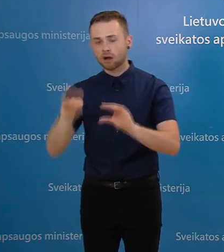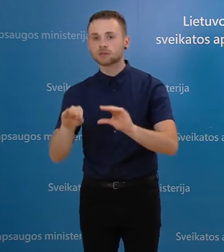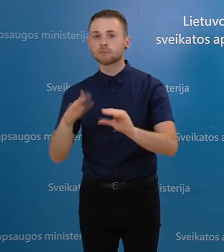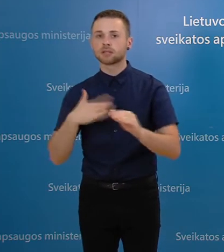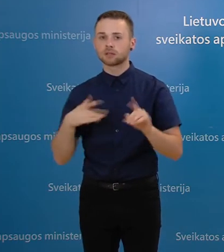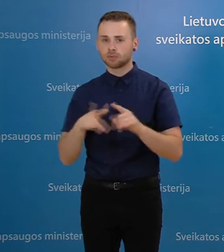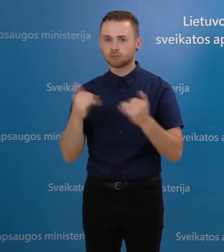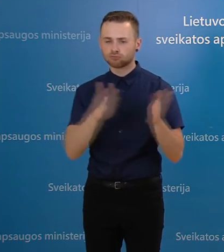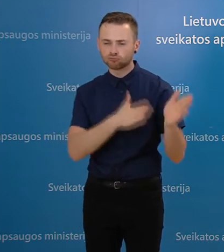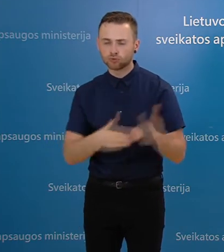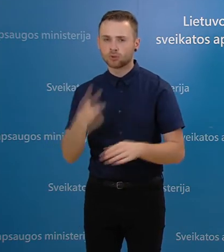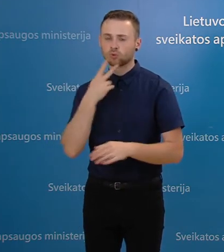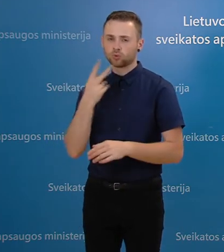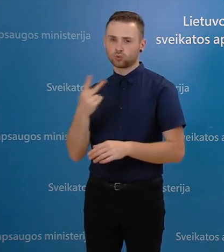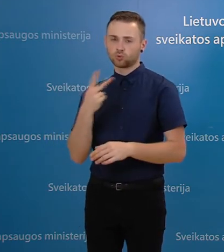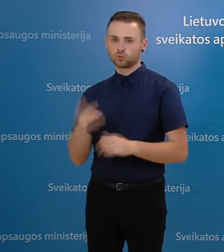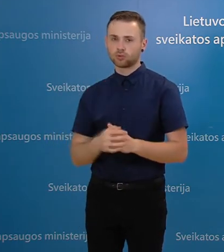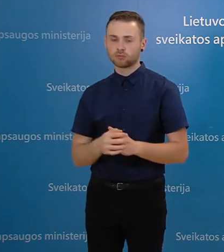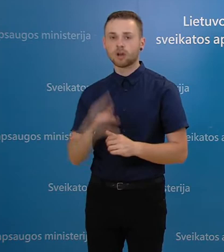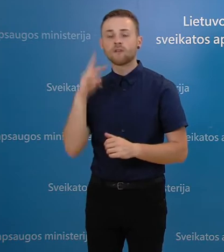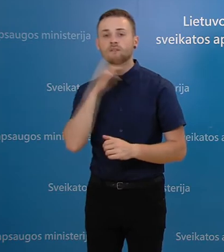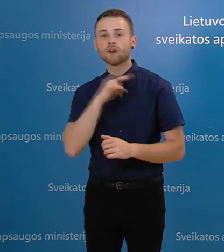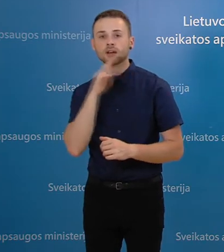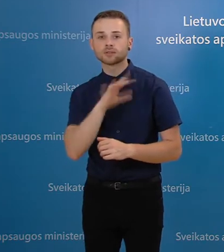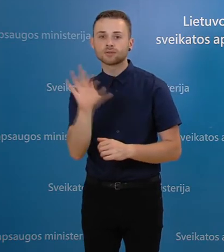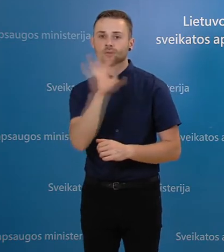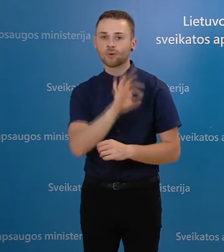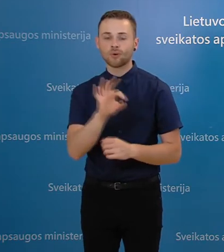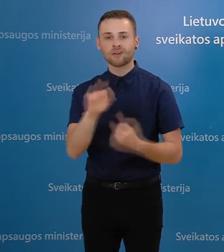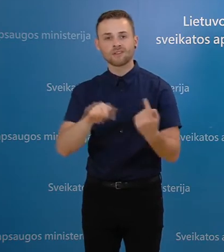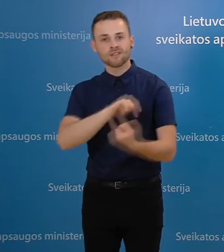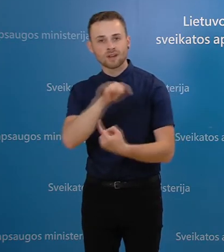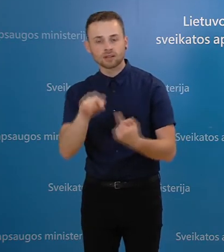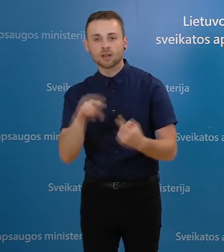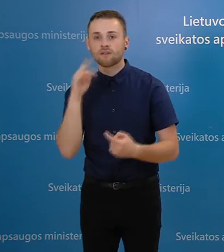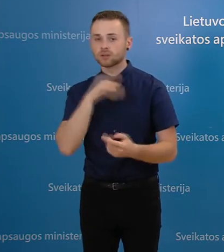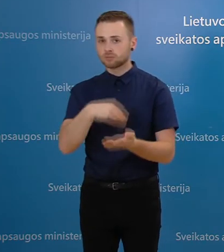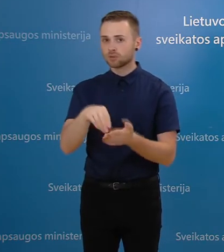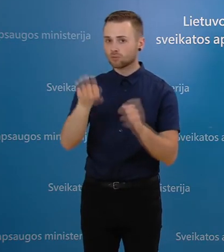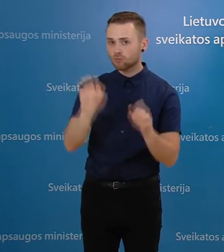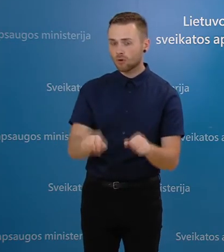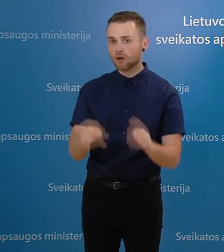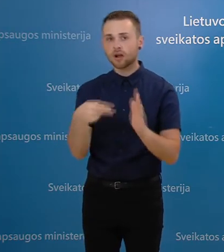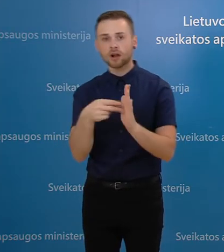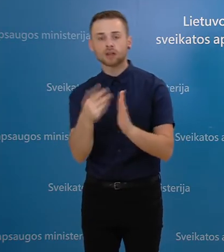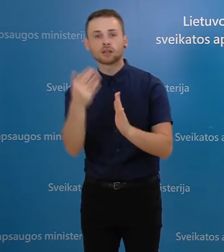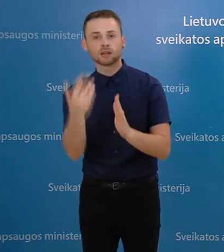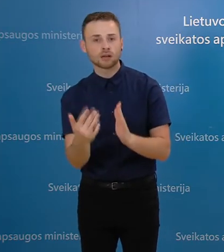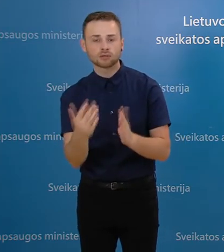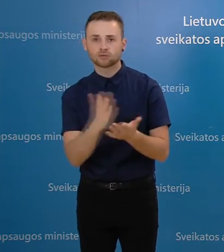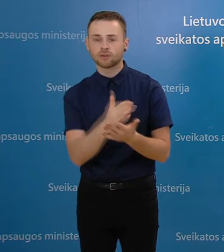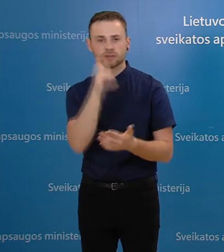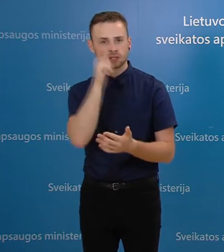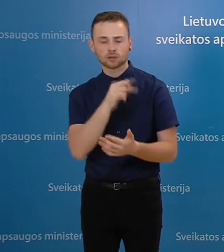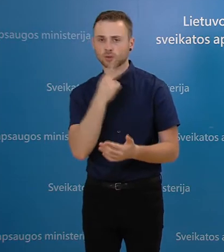stebim, kas vyksta vaistų rinkoje ir koks yra vaistų prieinamumas ir tikrai nuolat į tai